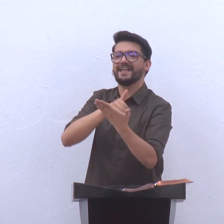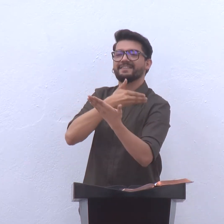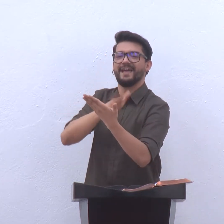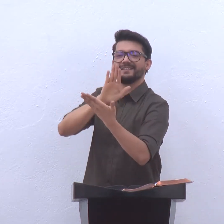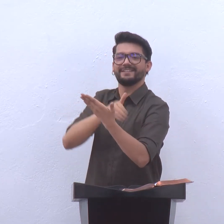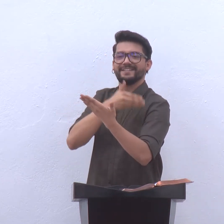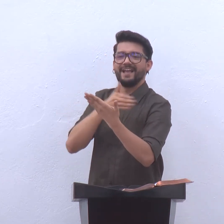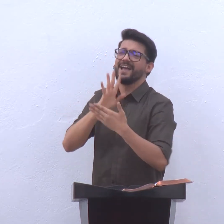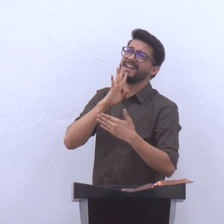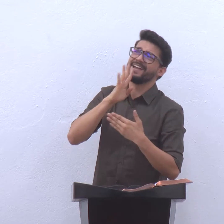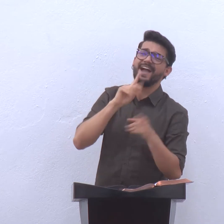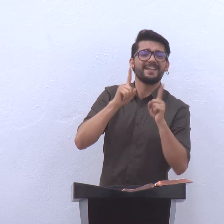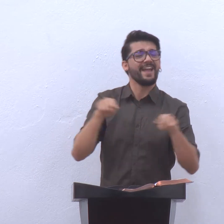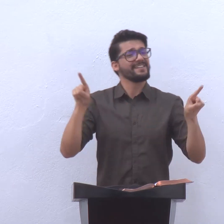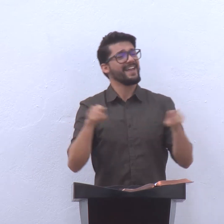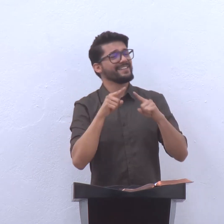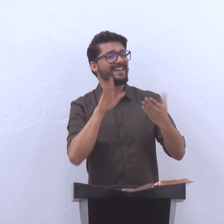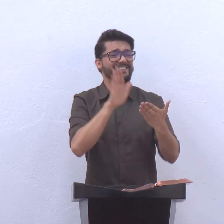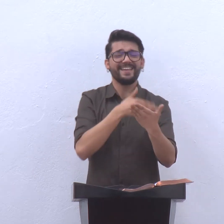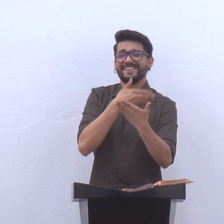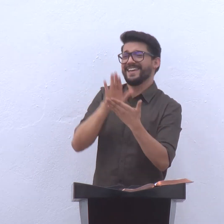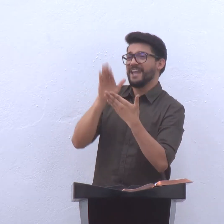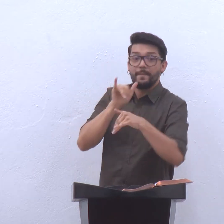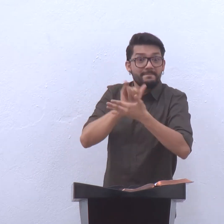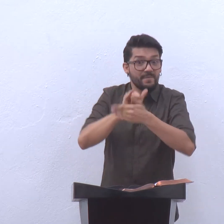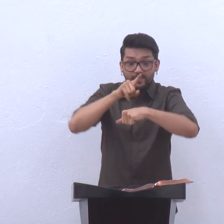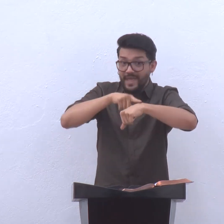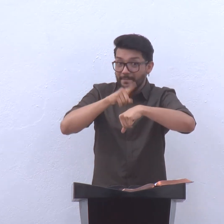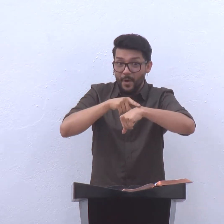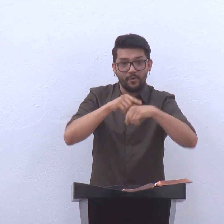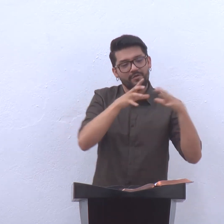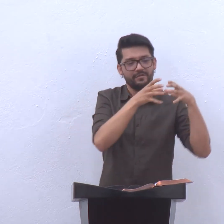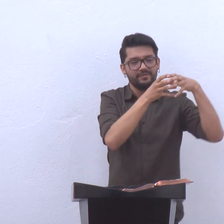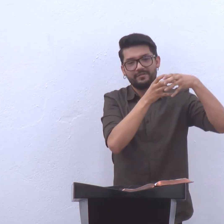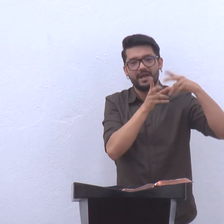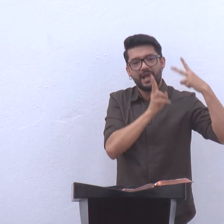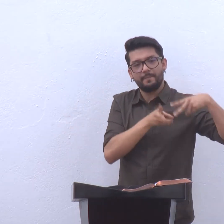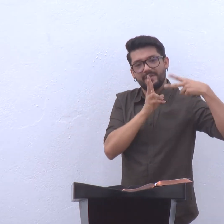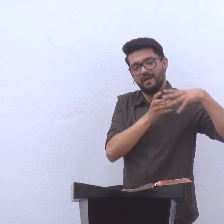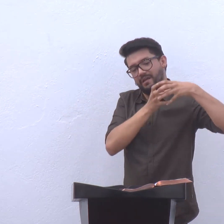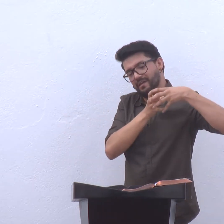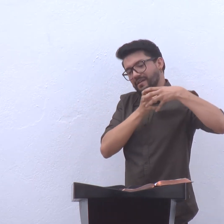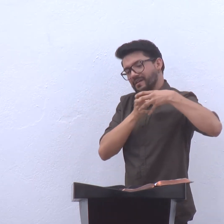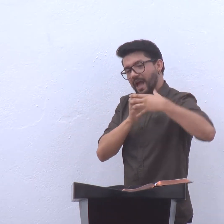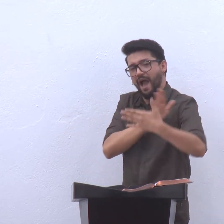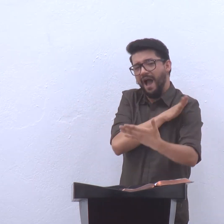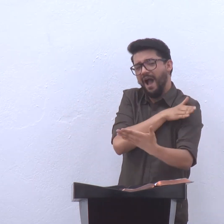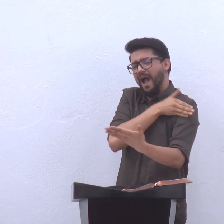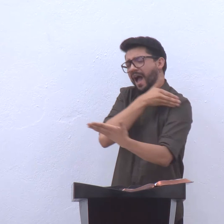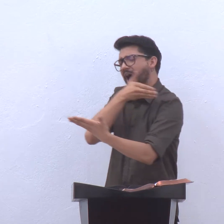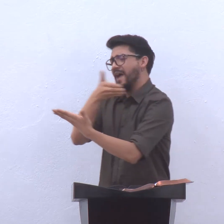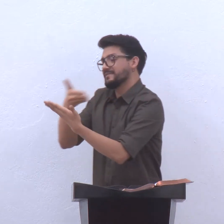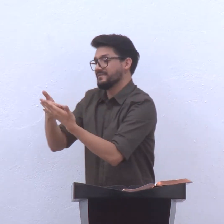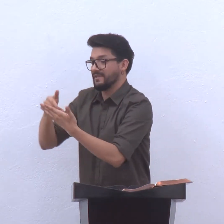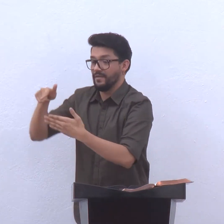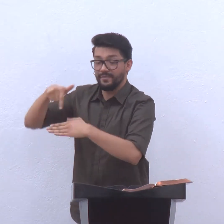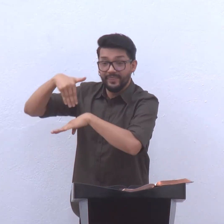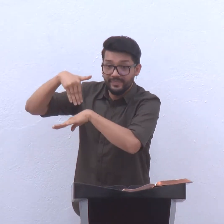3. Eso era lo que cantaban los levitas. Luego de recoger el agua, seguía